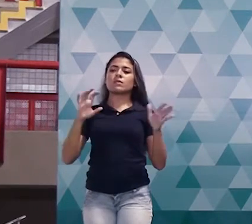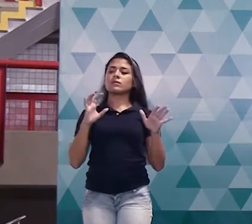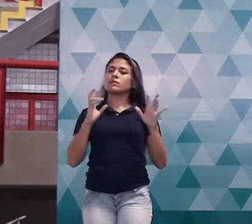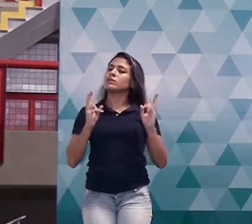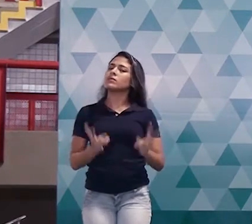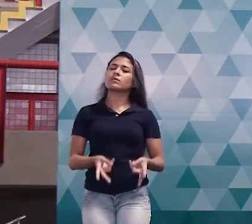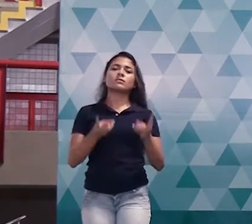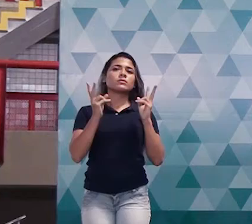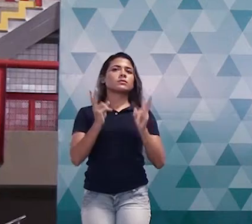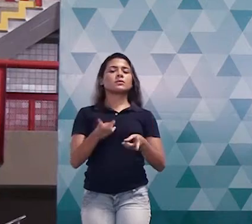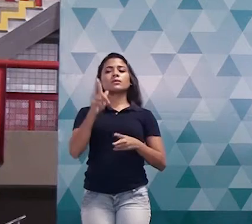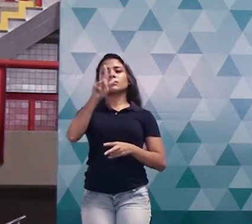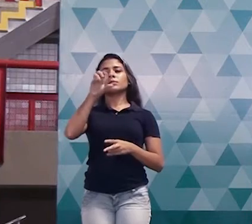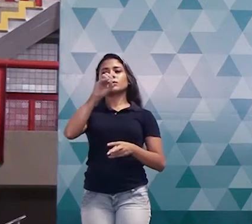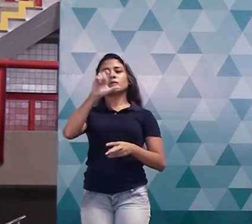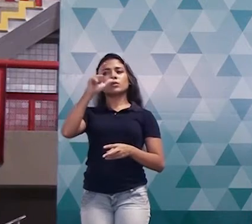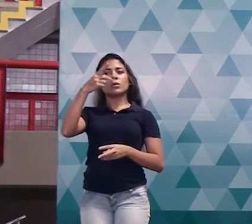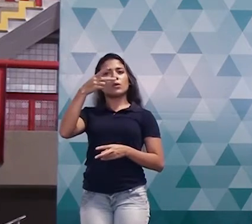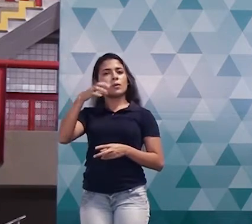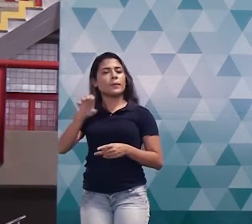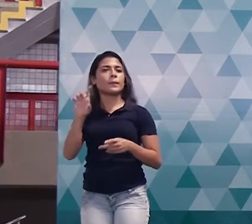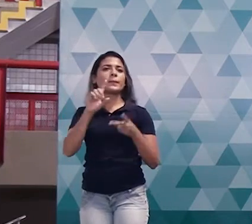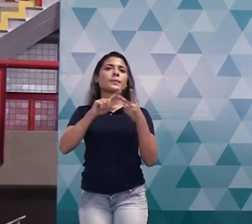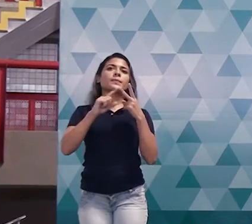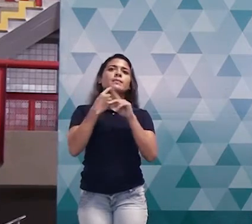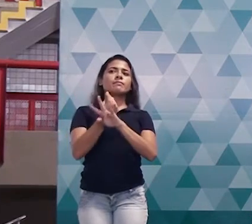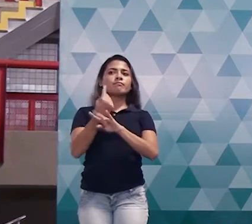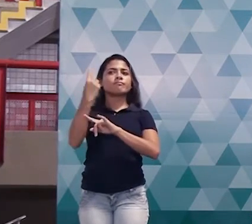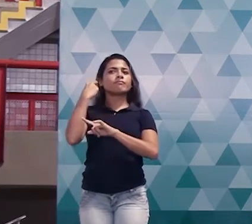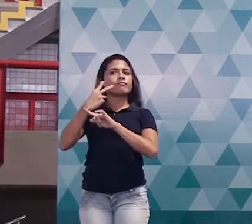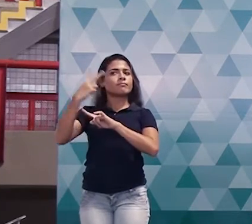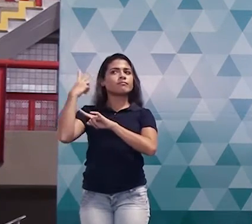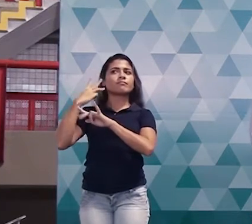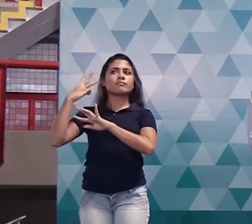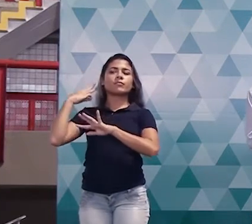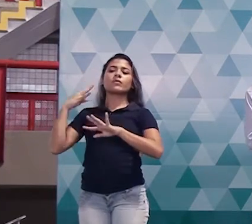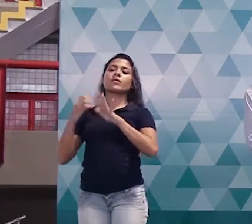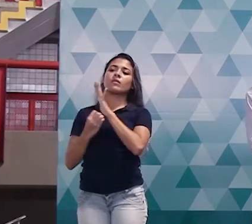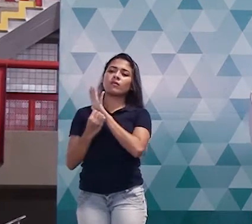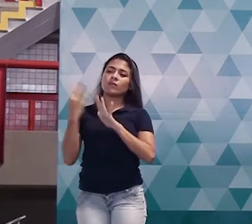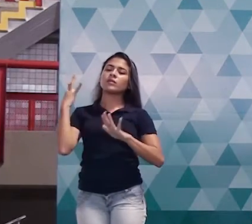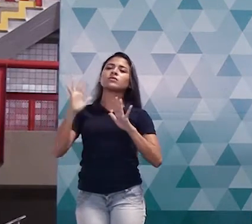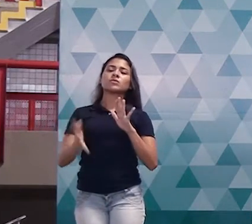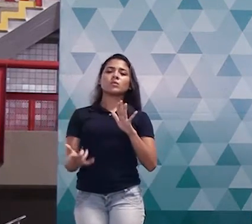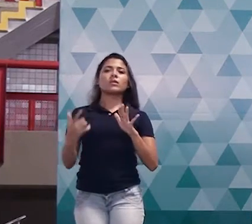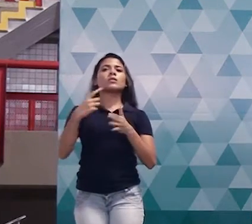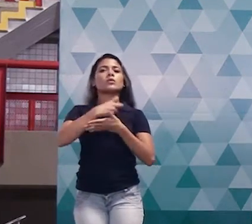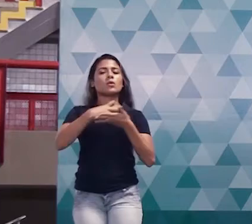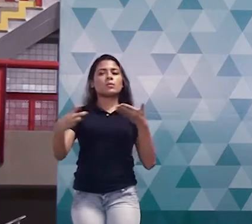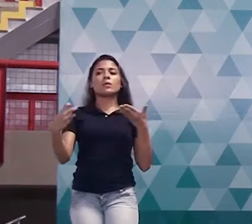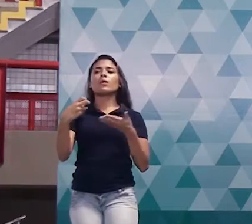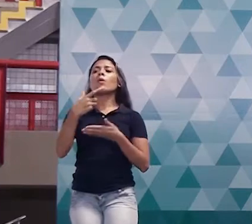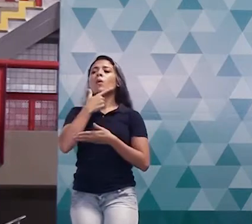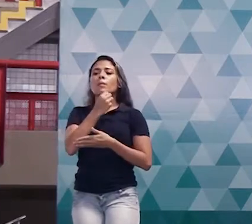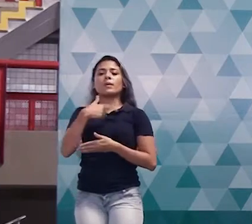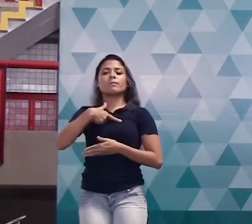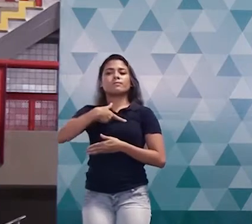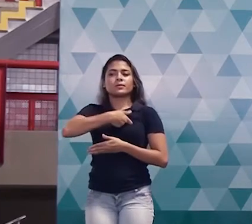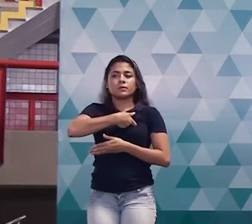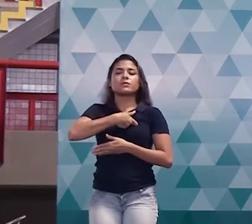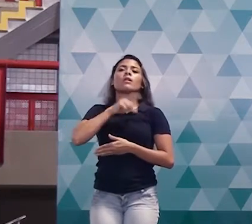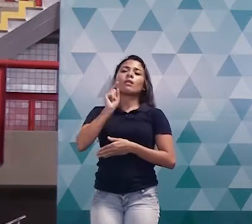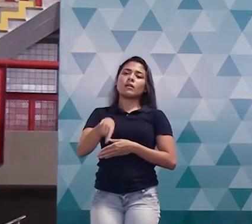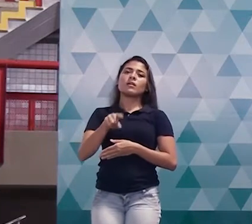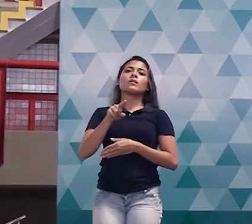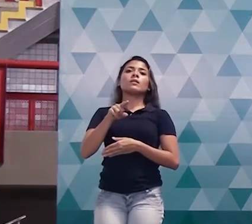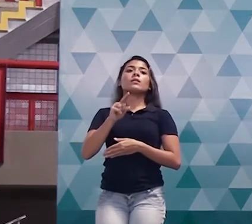2 vezes. No governo do Arthur Bernardes teve estado de sítio também. Quando você vai pegar a era Vargas, teve um golpe. Aliás,